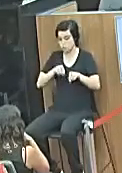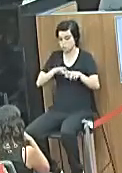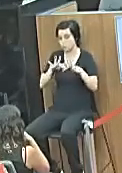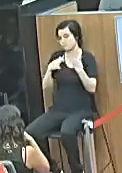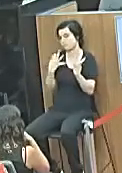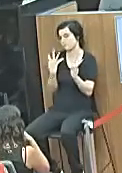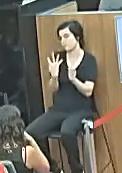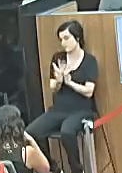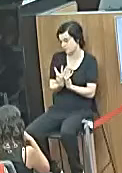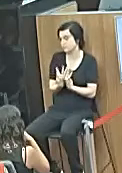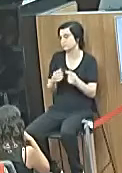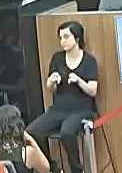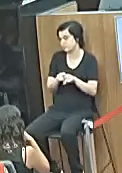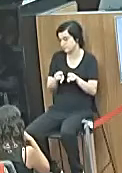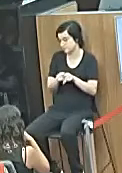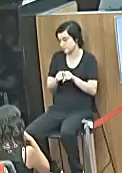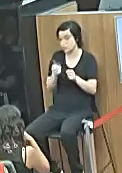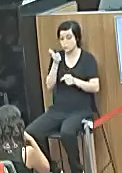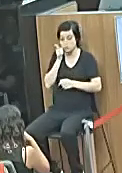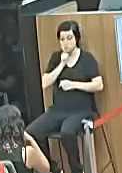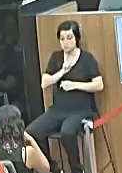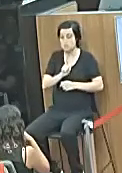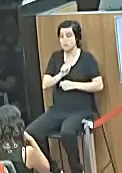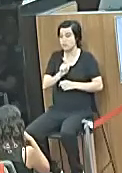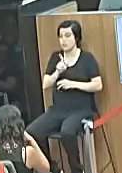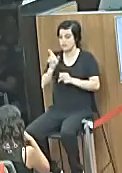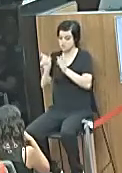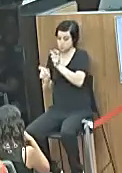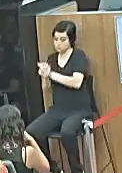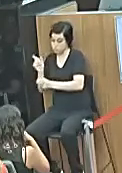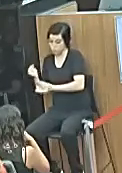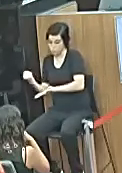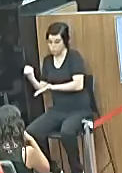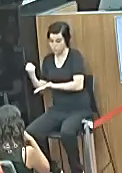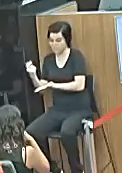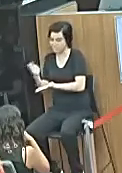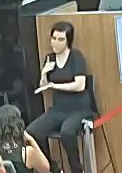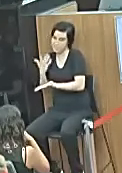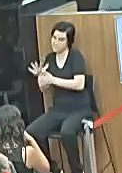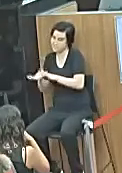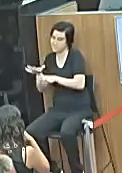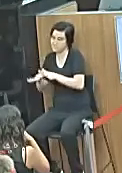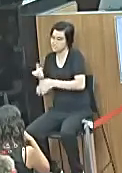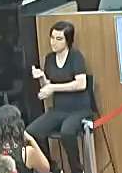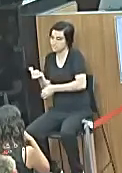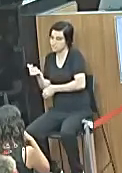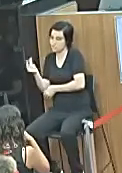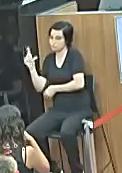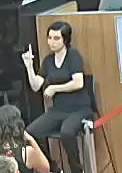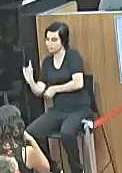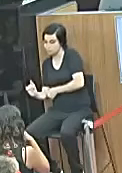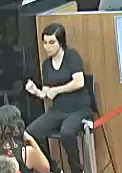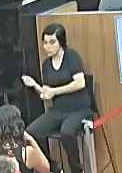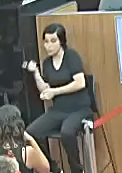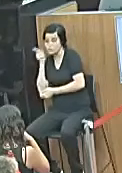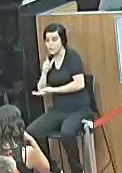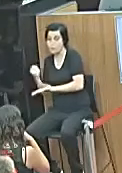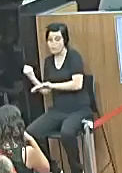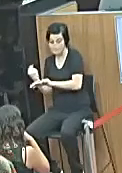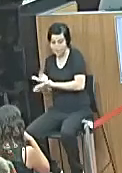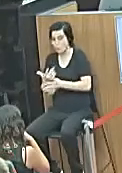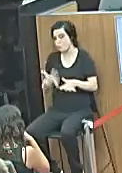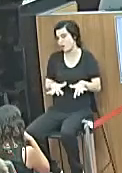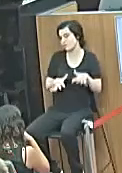e beneficiar o consumidor de baixa renda com produtos de qualidade penny a